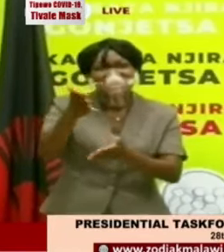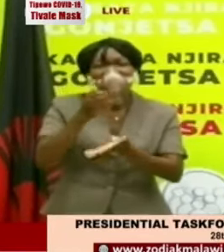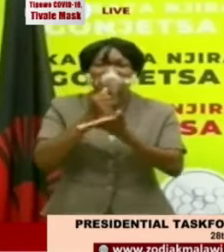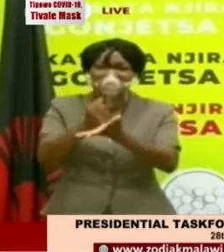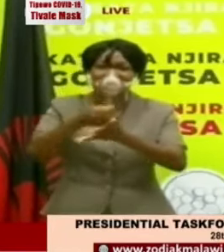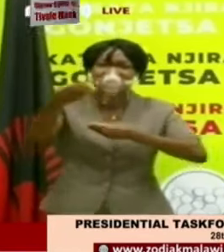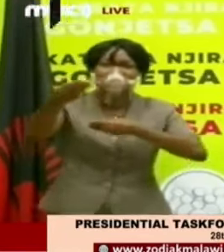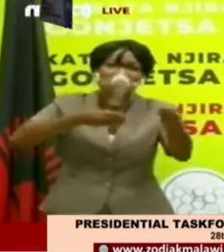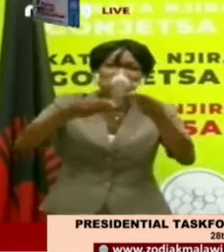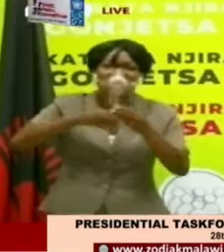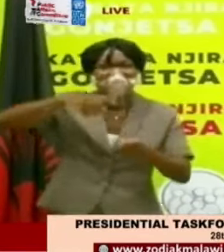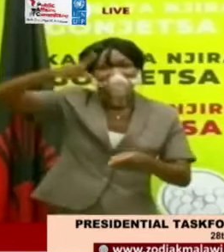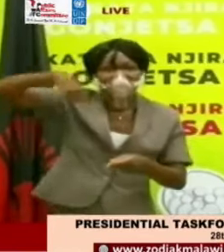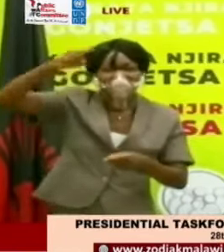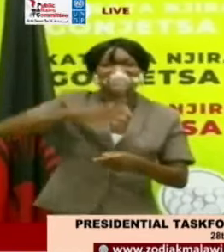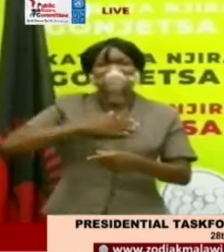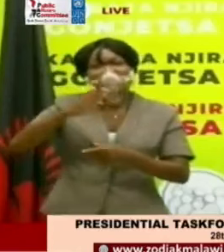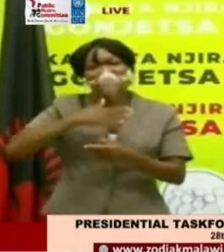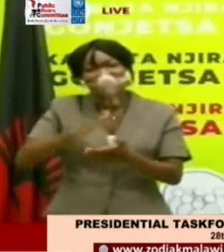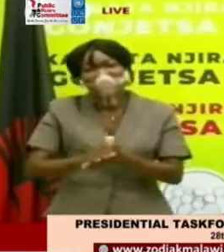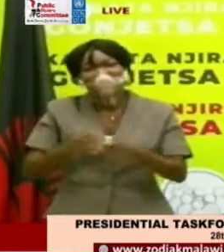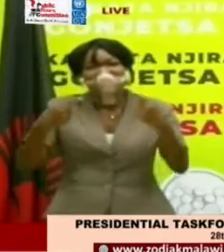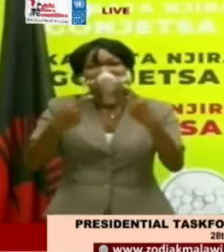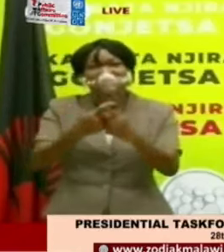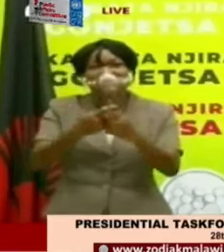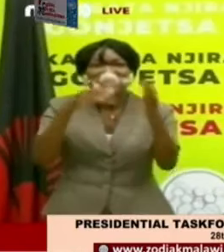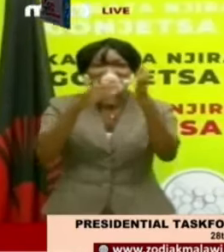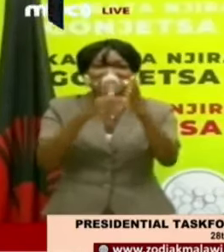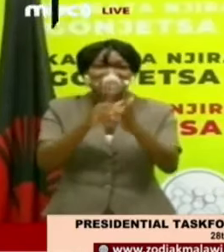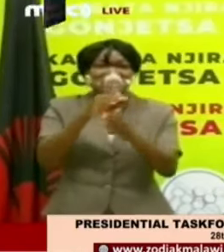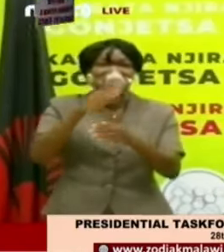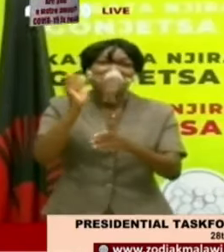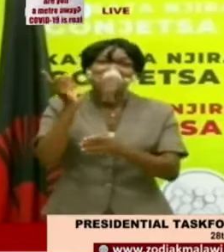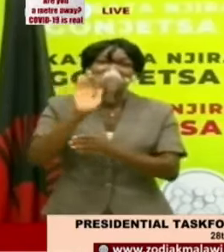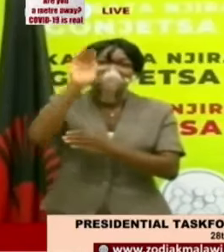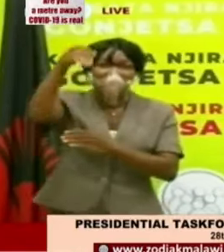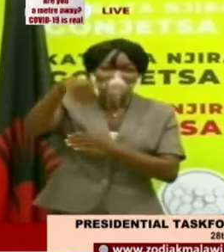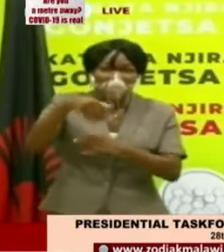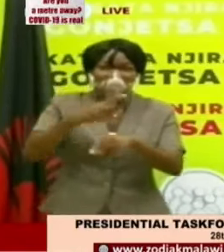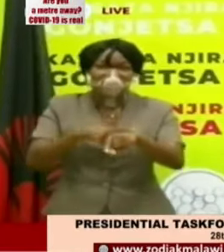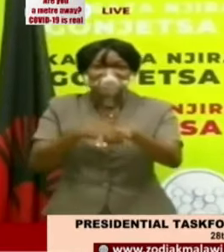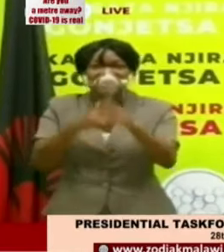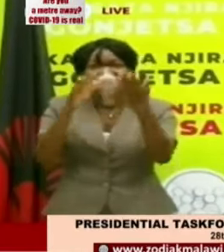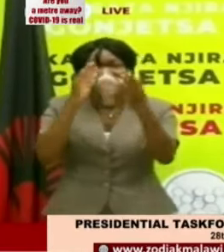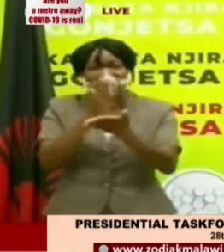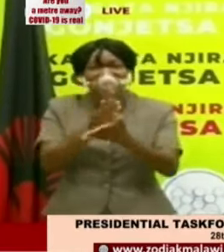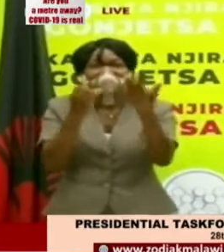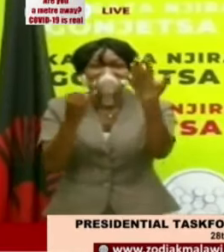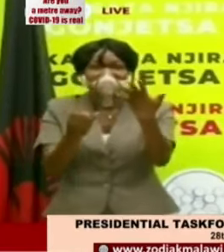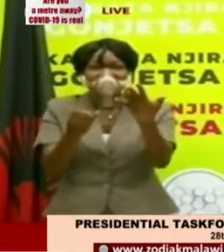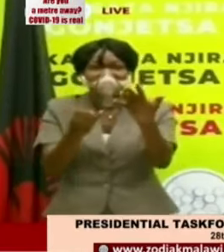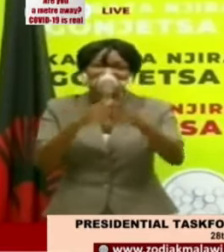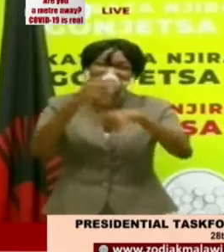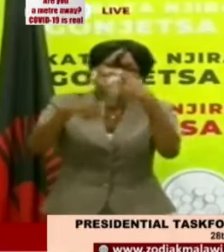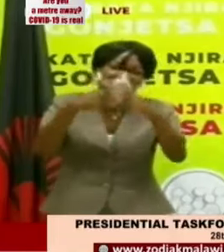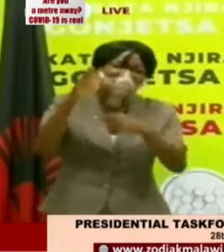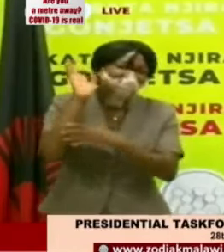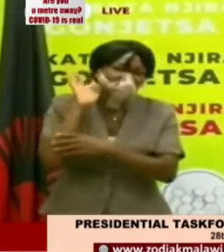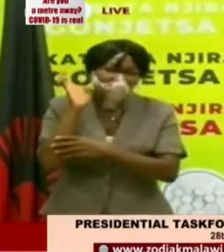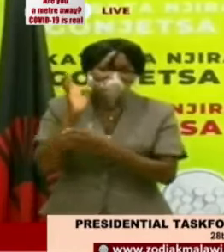mpaka naso mawa nthawi ngati mweja 6:30 pamene tidzabwereso ndi kauni wina kuti kodi ngati